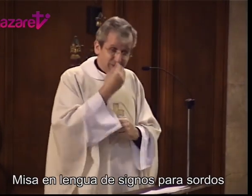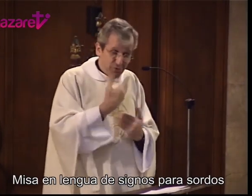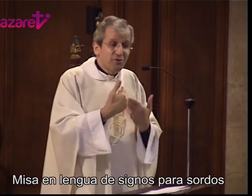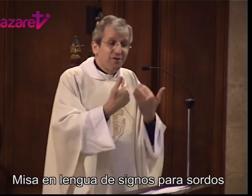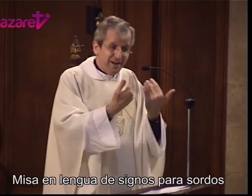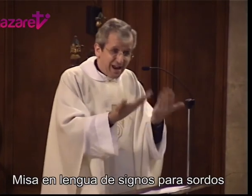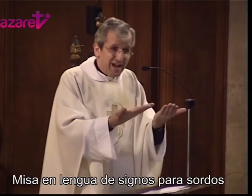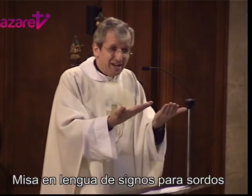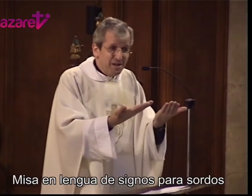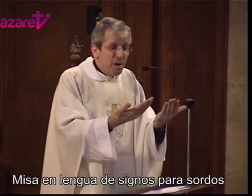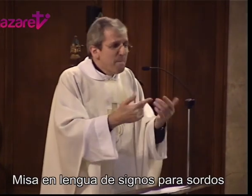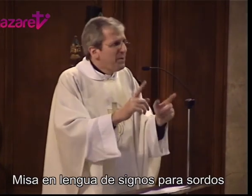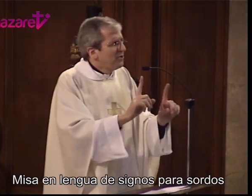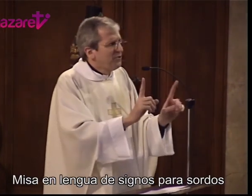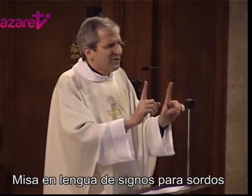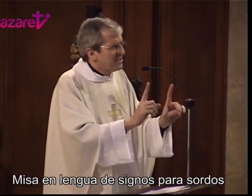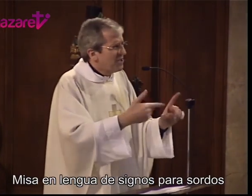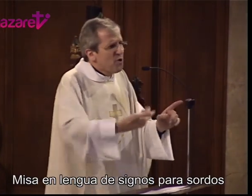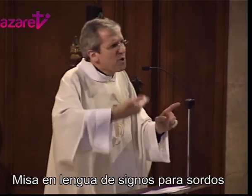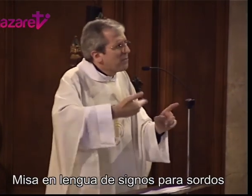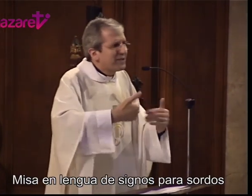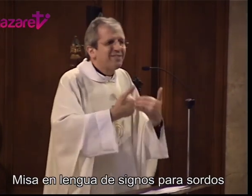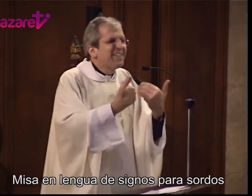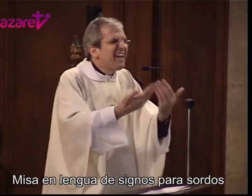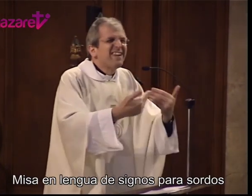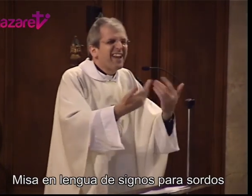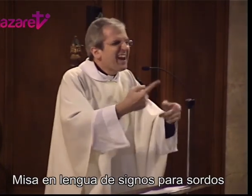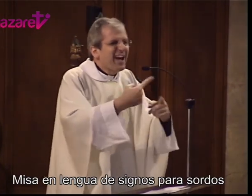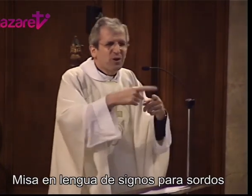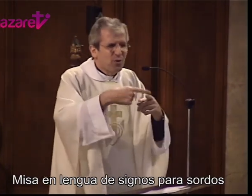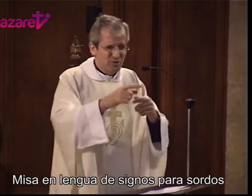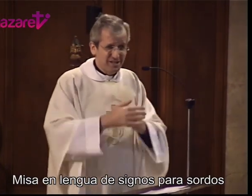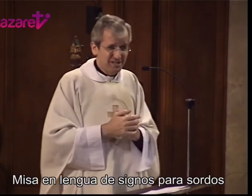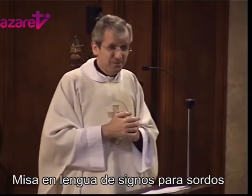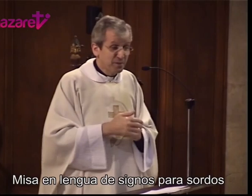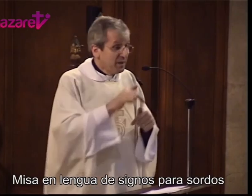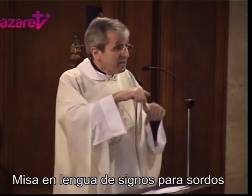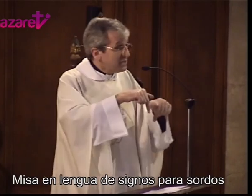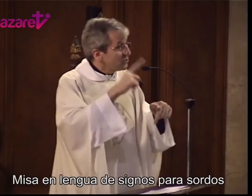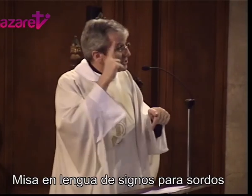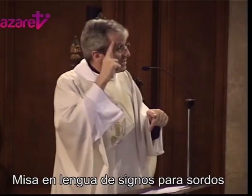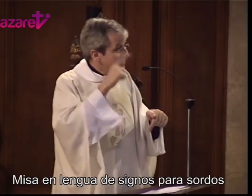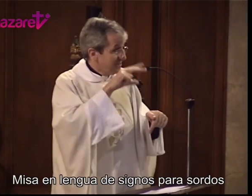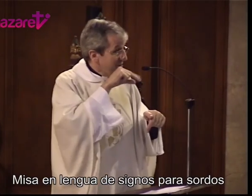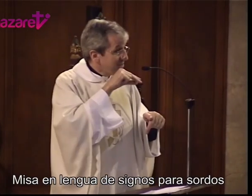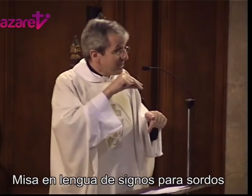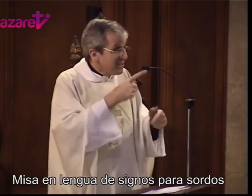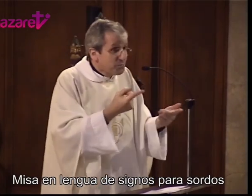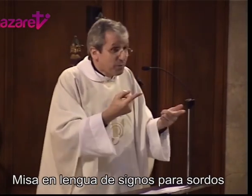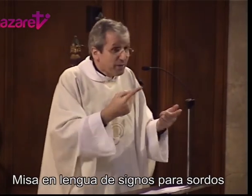bonito regalar, pero no es lo importante regalar cosas. Y estos días de Navidad es muy probable que